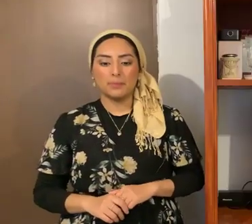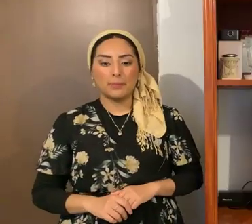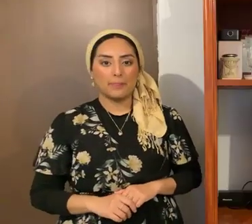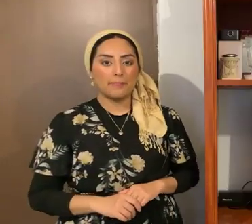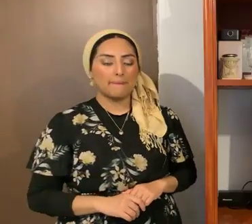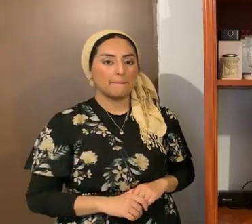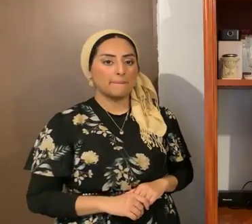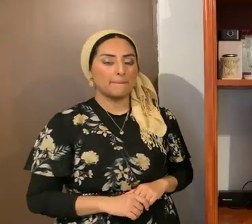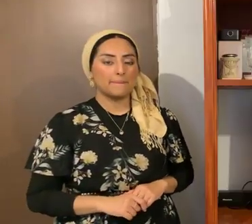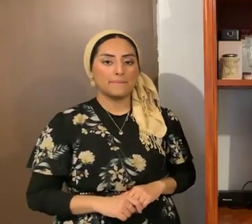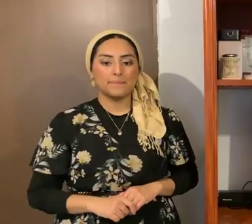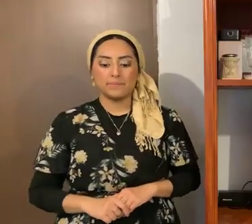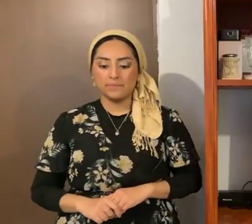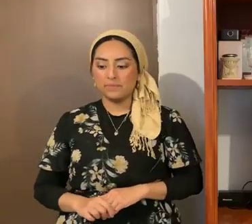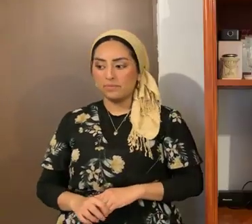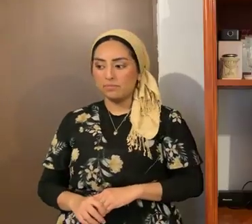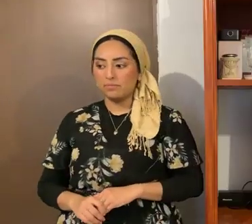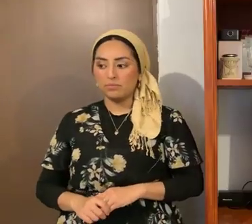¿Sí?